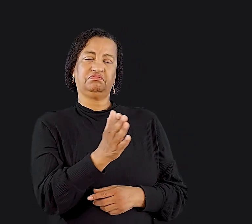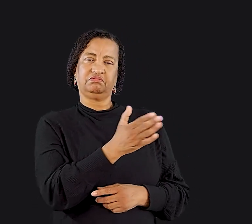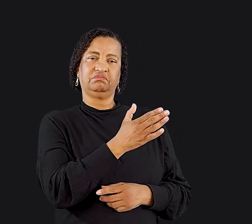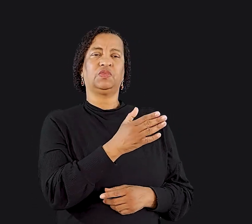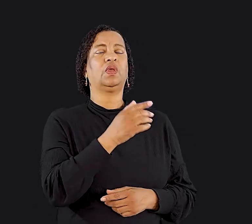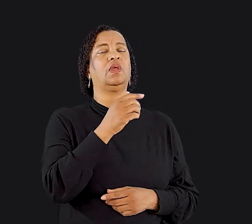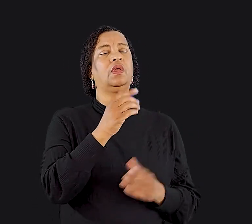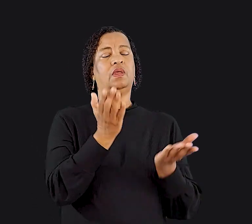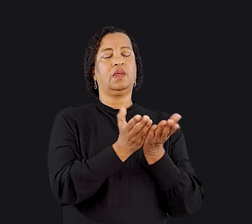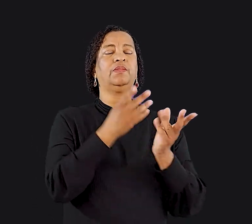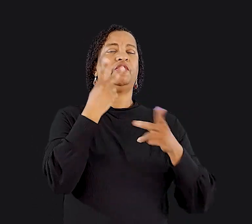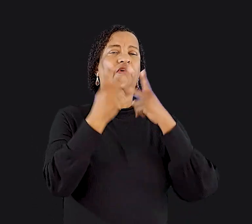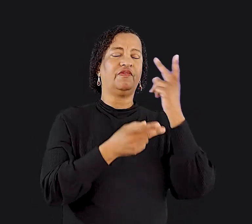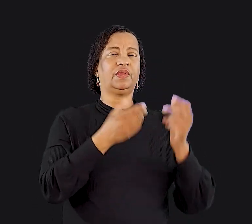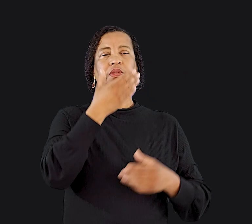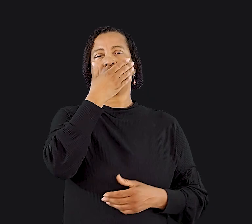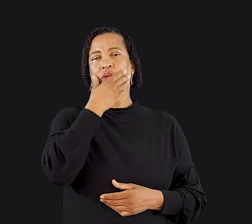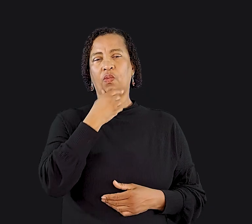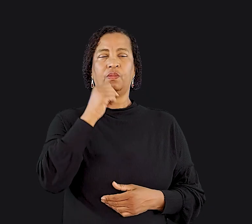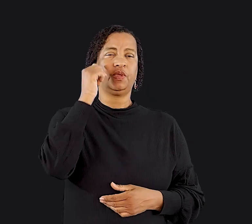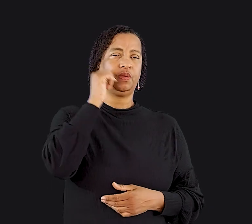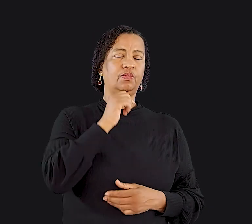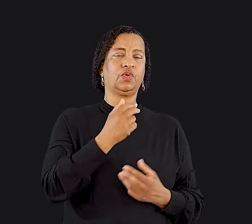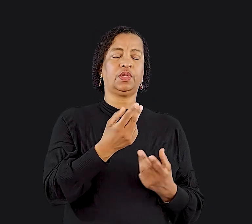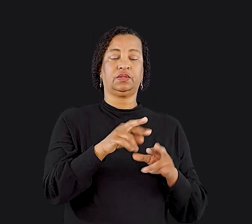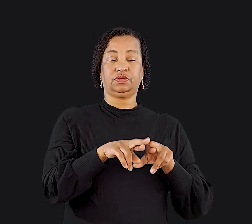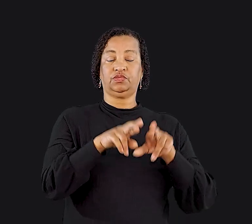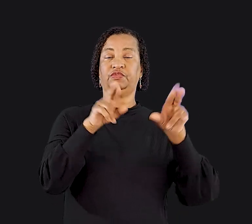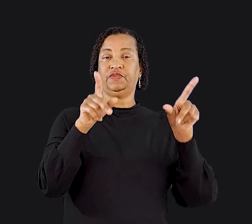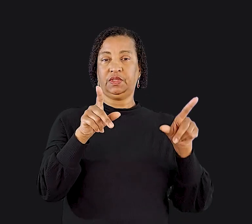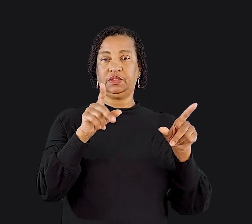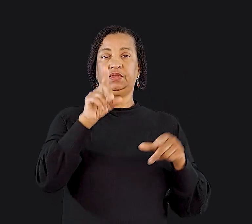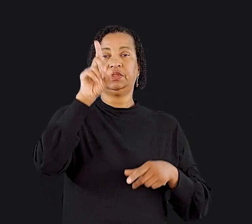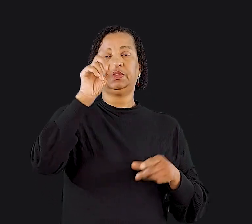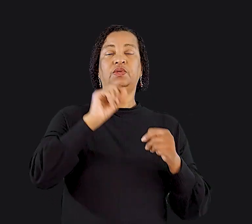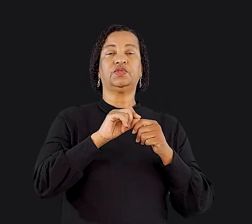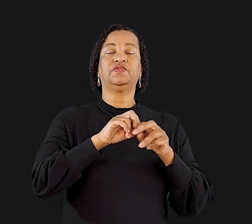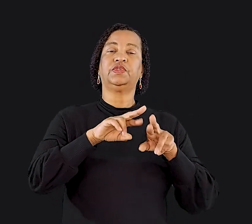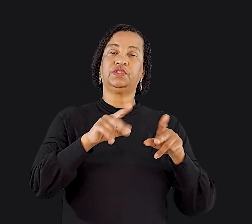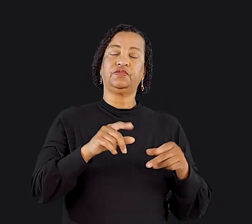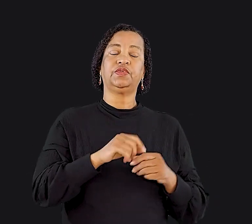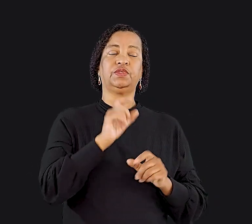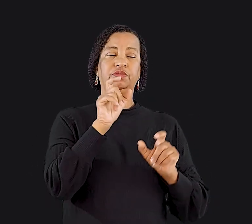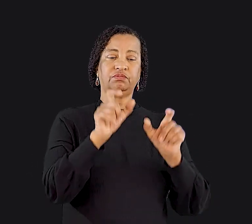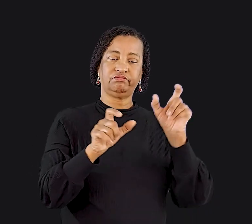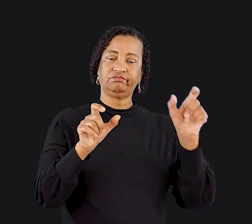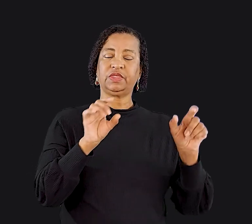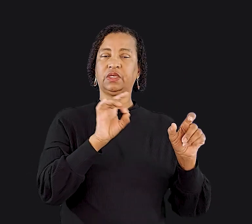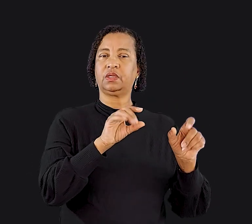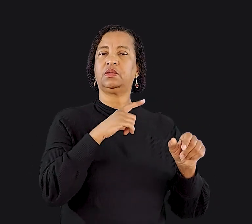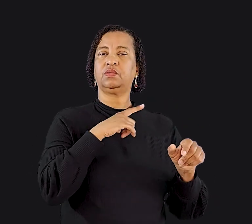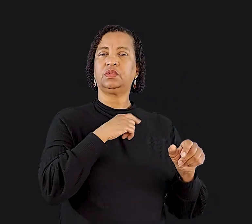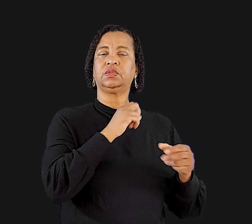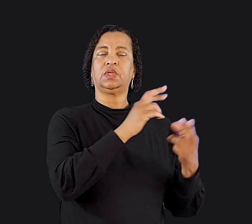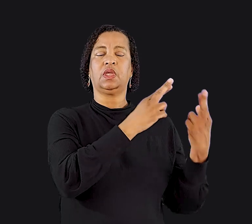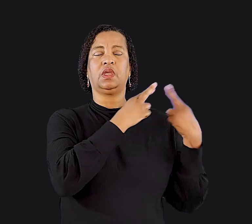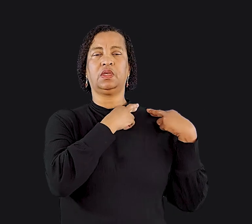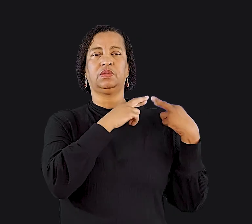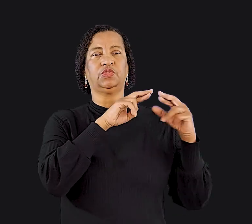dizem que homem e mulher não são iguais. Deus os fez diferentes e designou a cada um diferentes papéis e